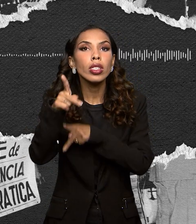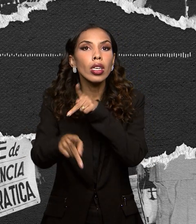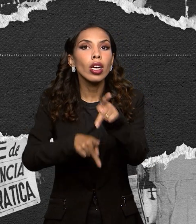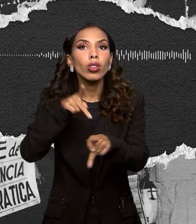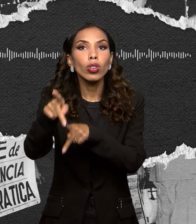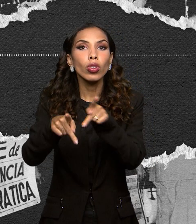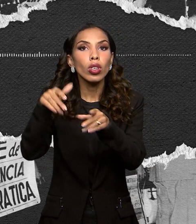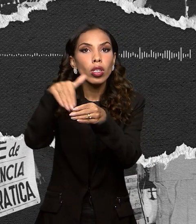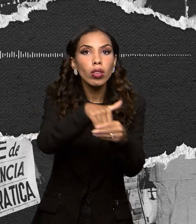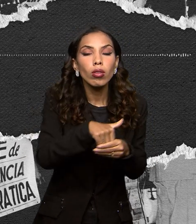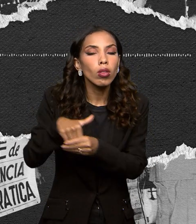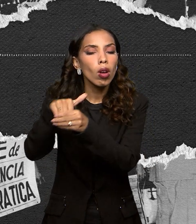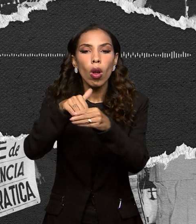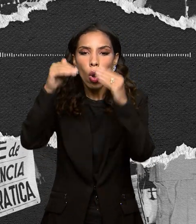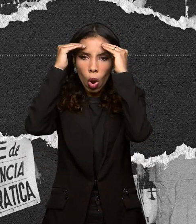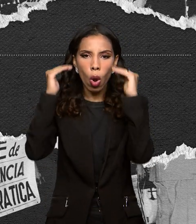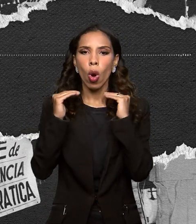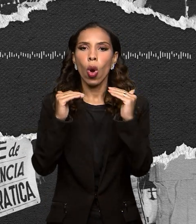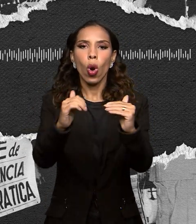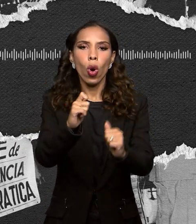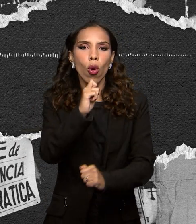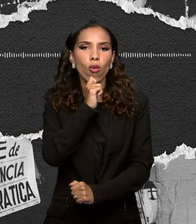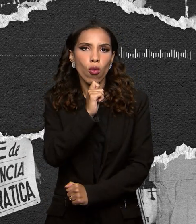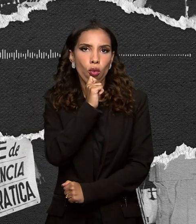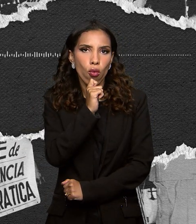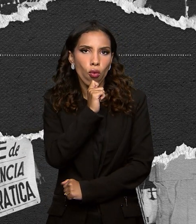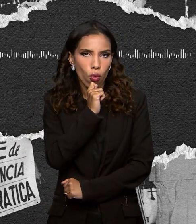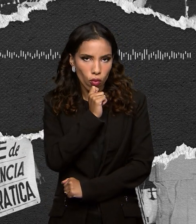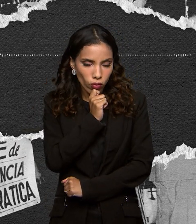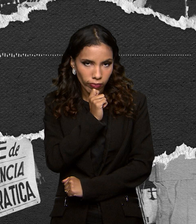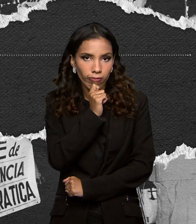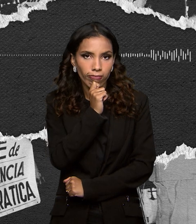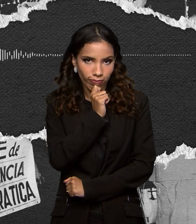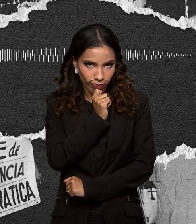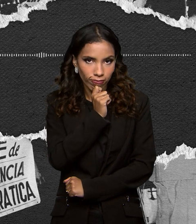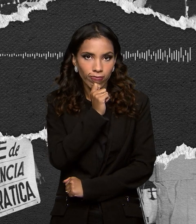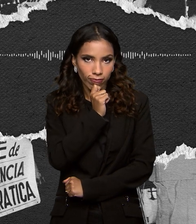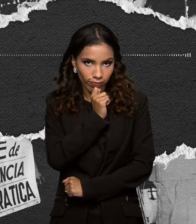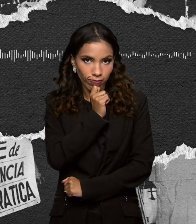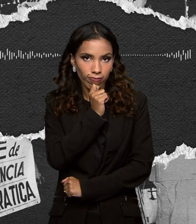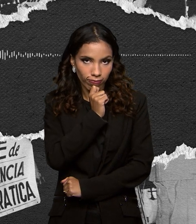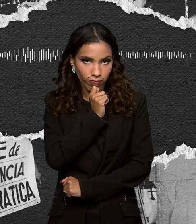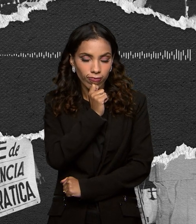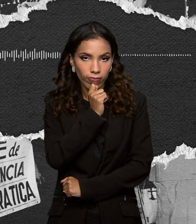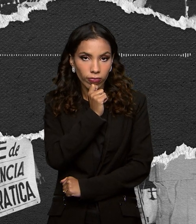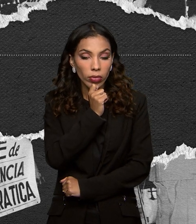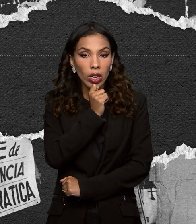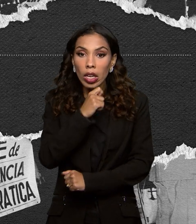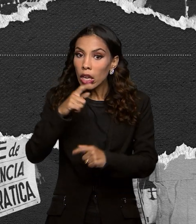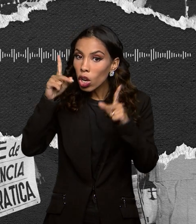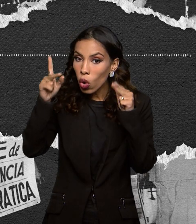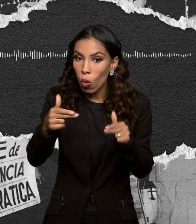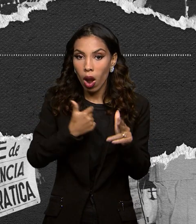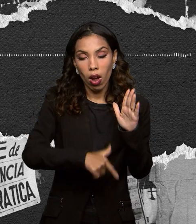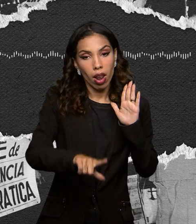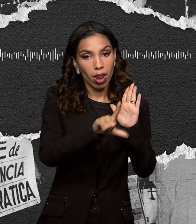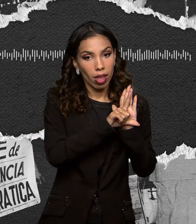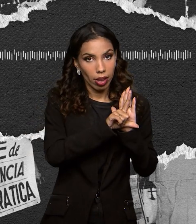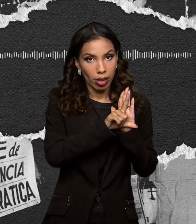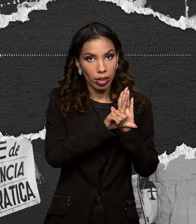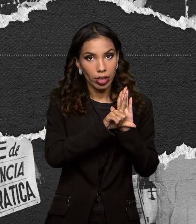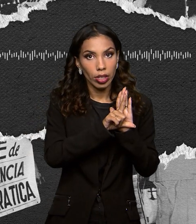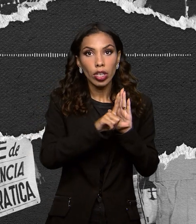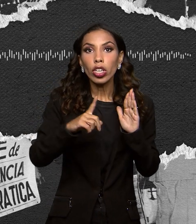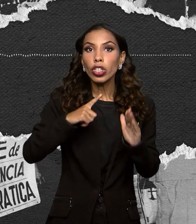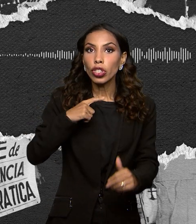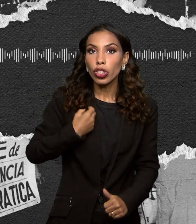popular manifesta nas urnas não estava sendo obedecida como deveria ser. Há